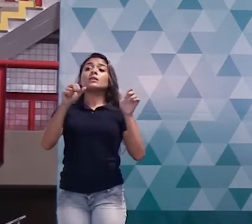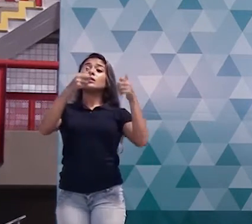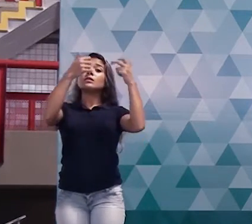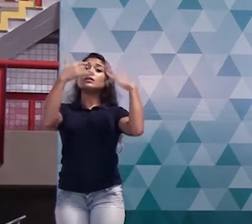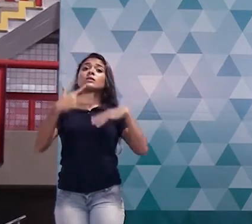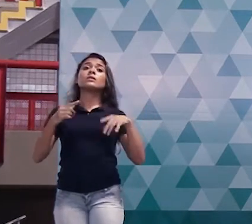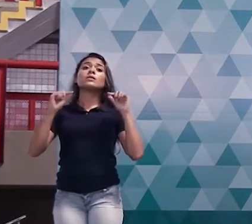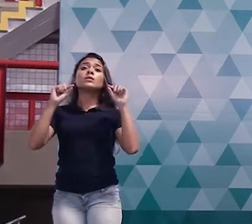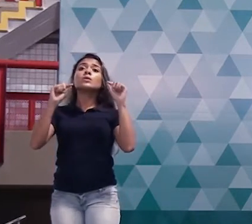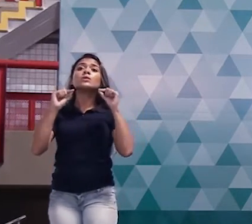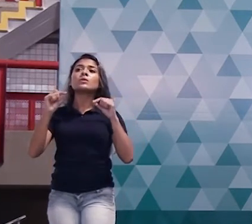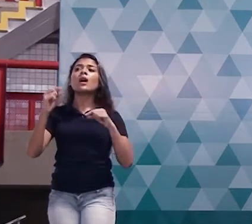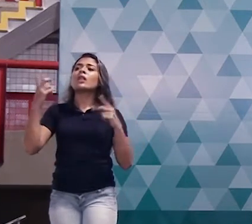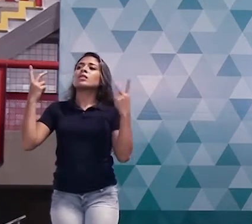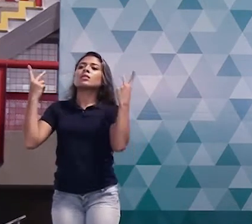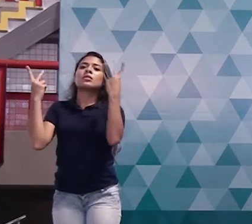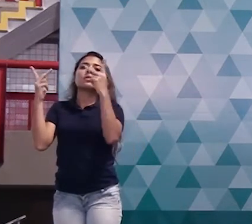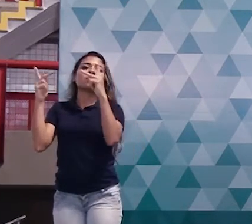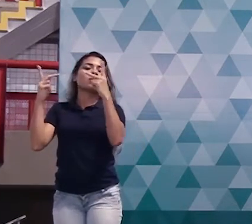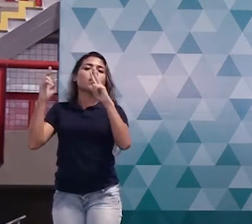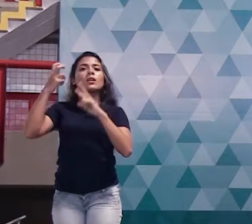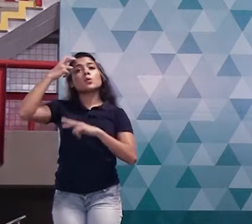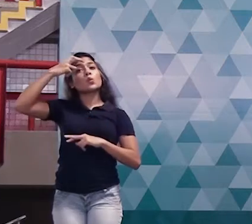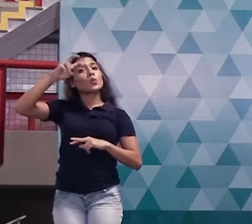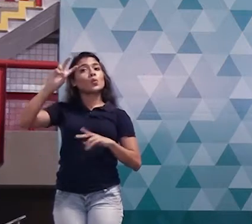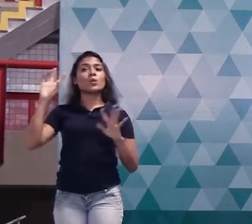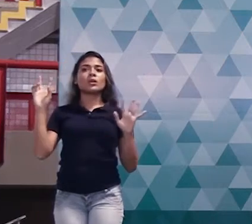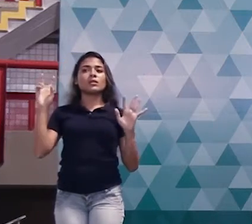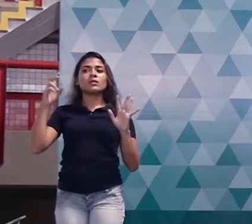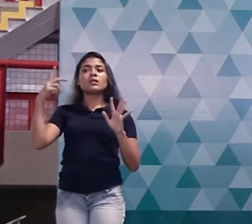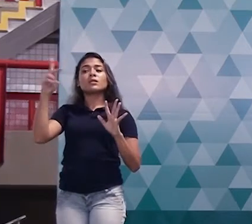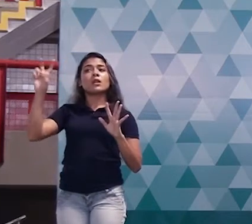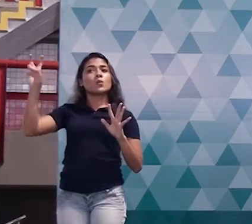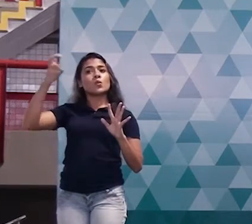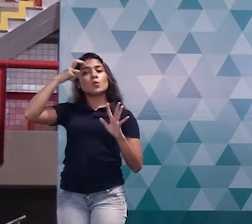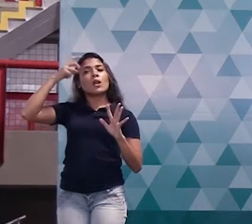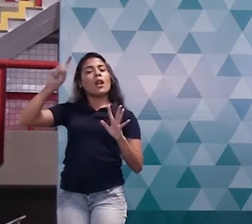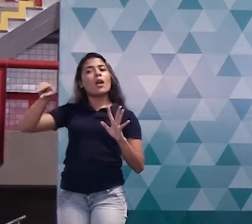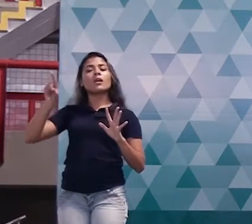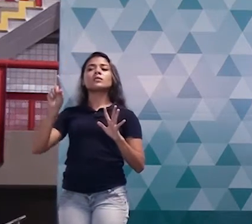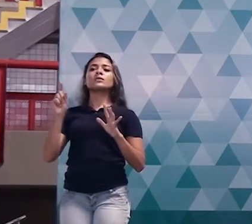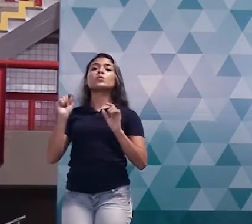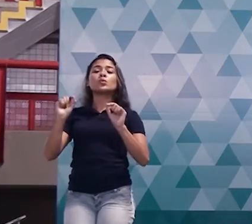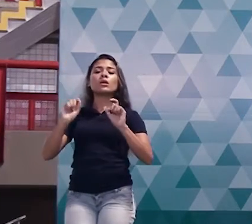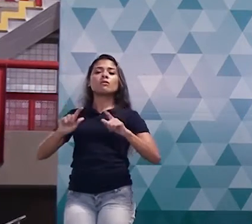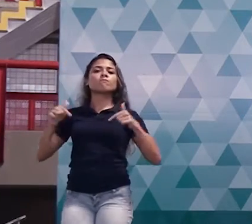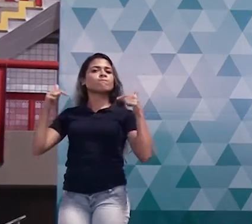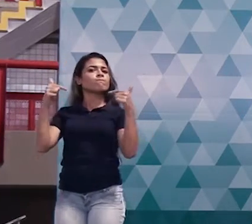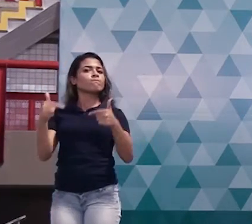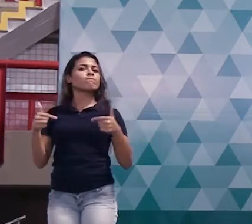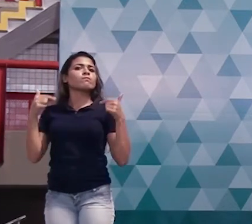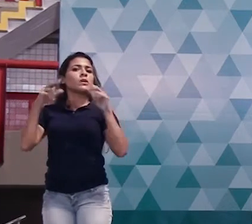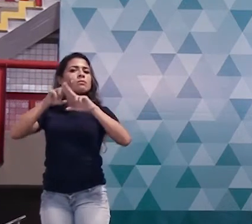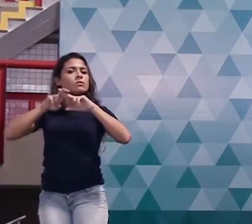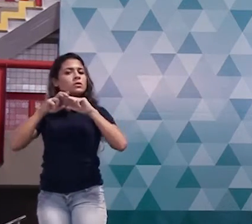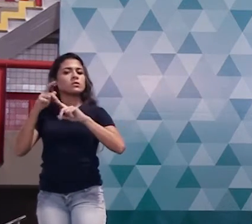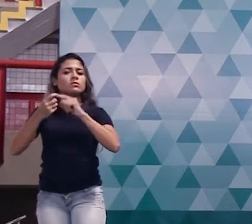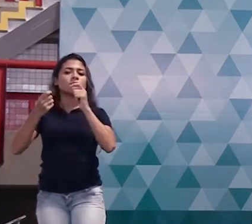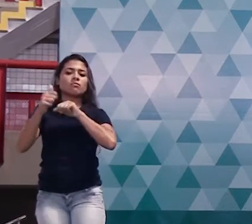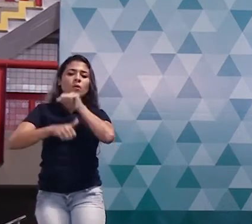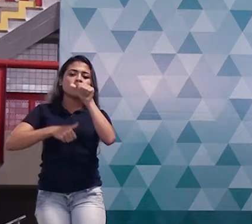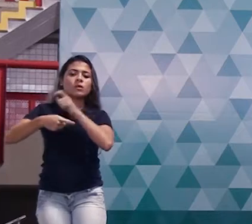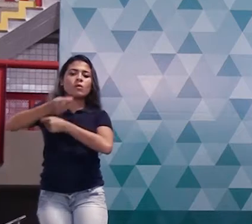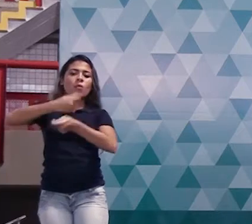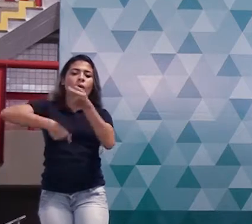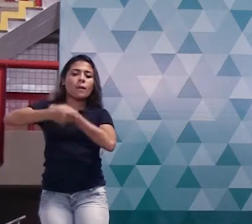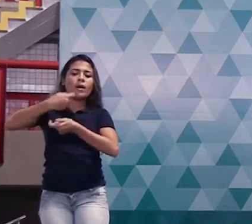da tradição cultural. Eles tiveram que mudar. Eles eram vikings, guerreiros. E aí tiveram que se transformar em comerciantes. E